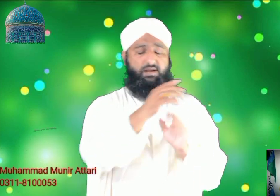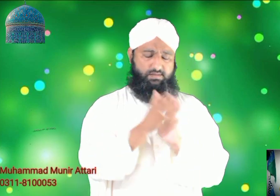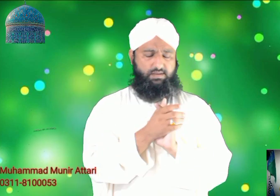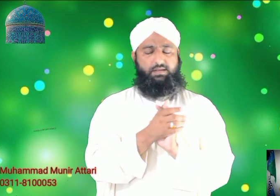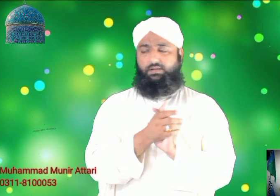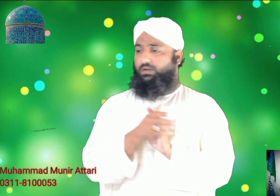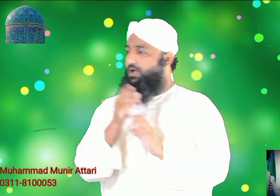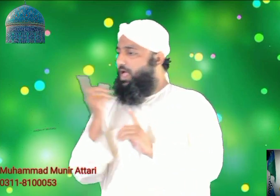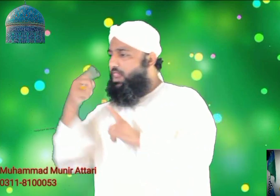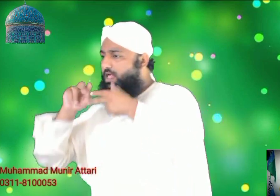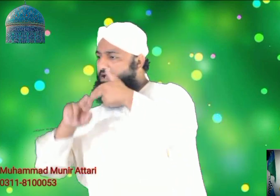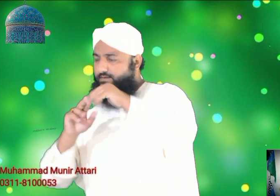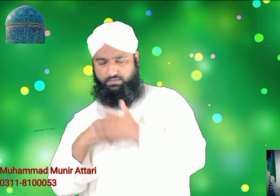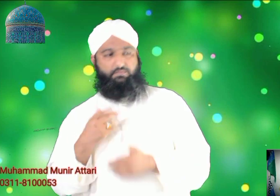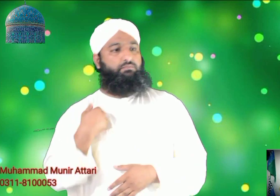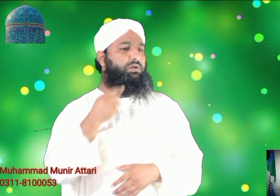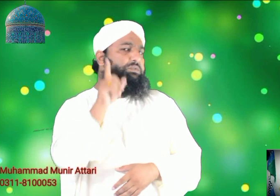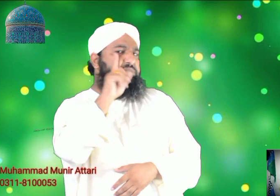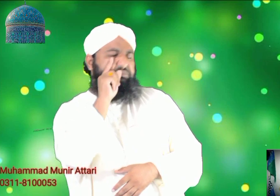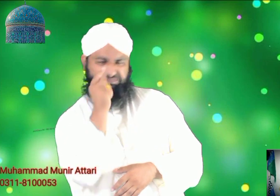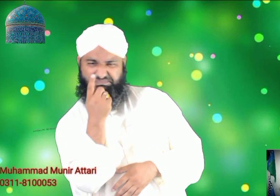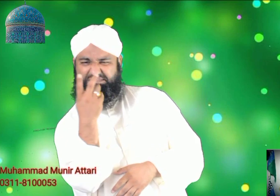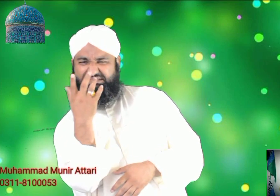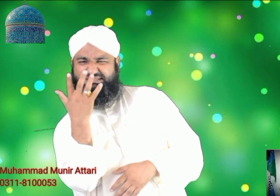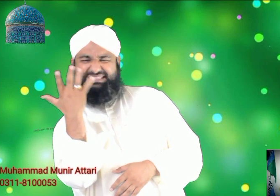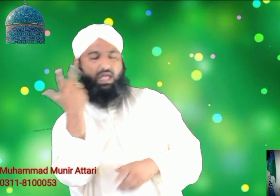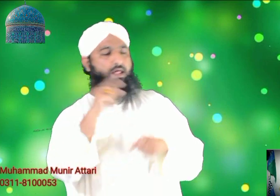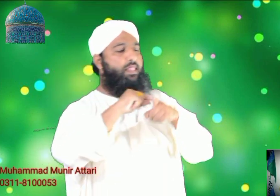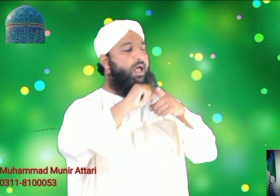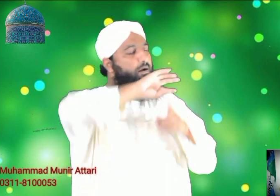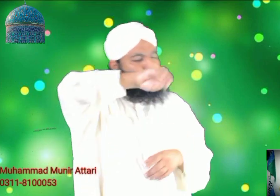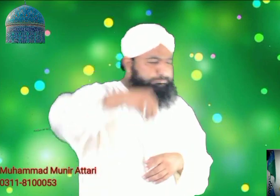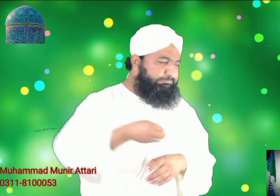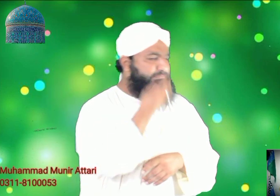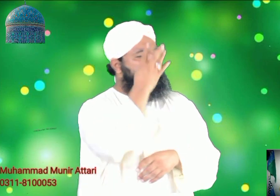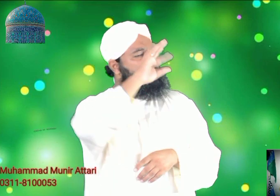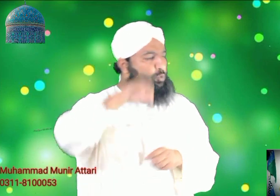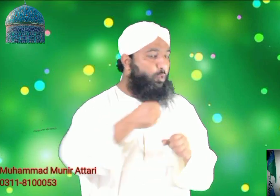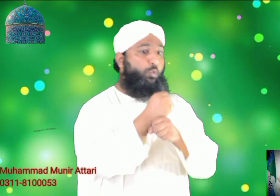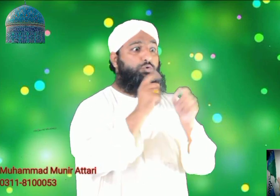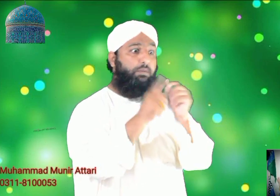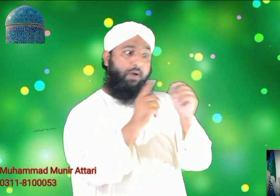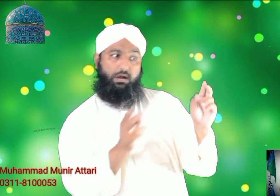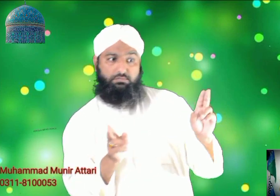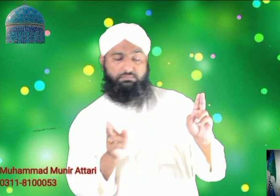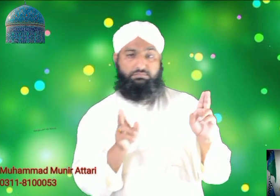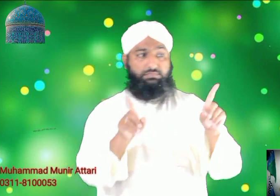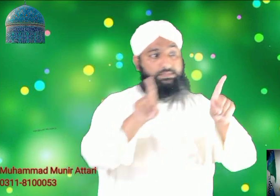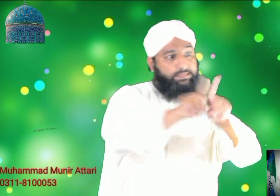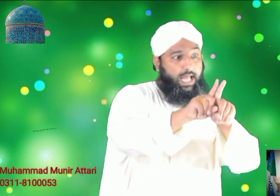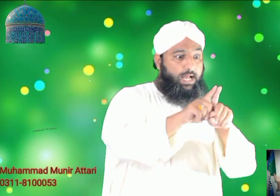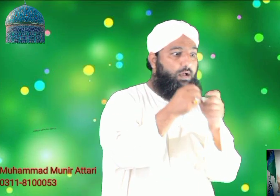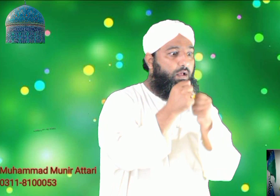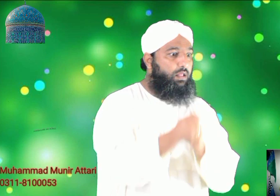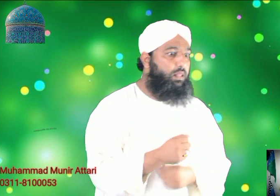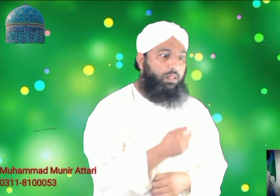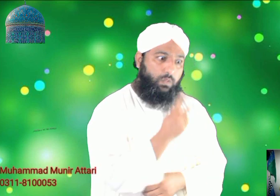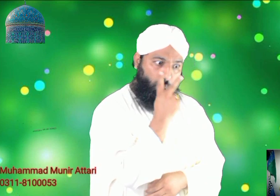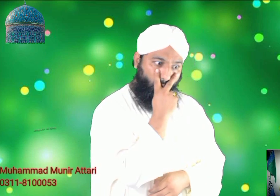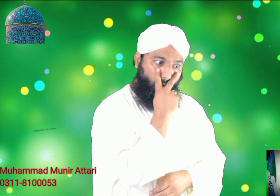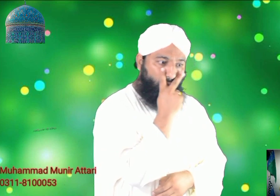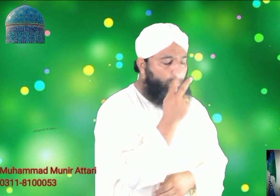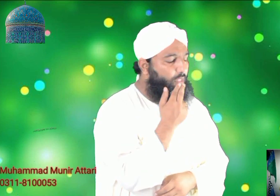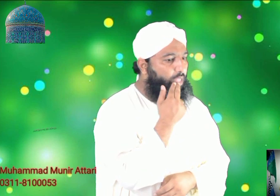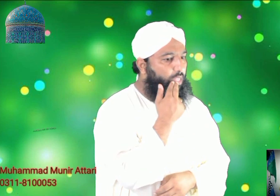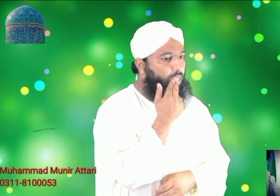بتائیں, کچھ وقت گزارا. اب وہ اپنے مشاہدات بتا رہے ہیں. اصل کمال یہ ہے کہ قریب رہنے والا کیا بتا رہا